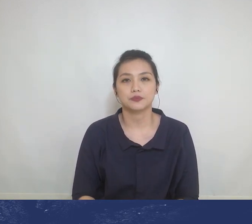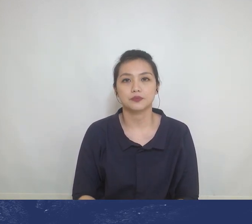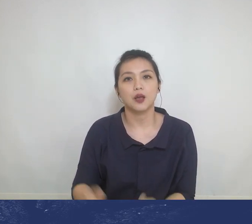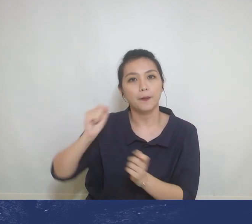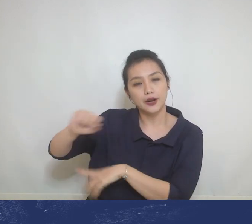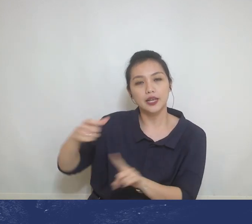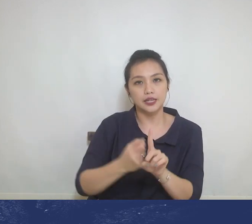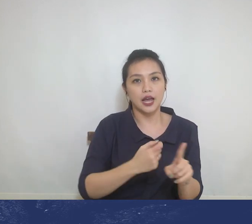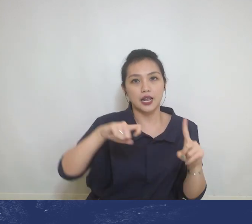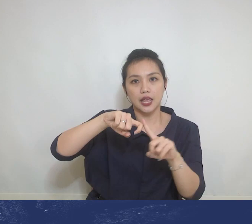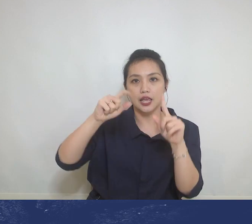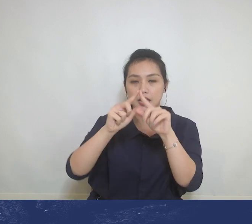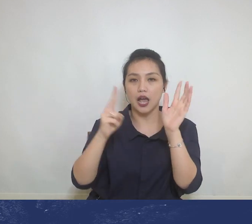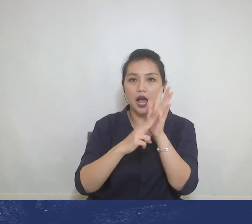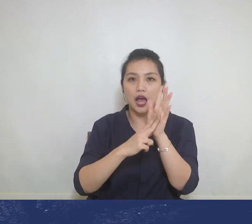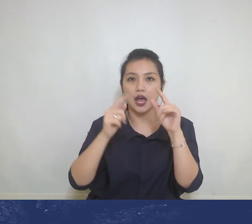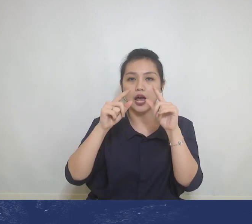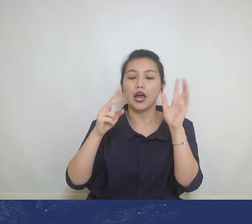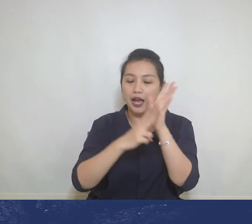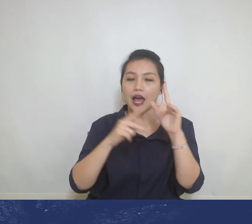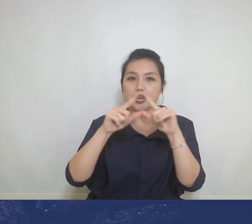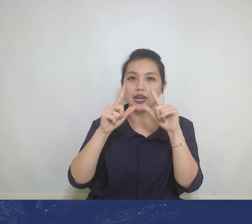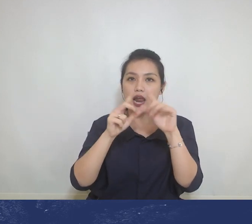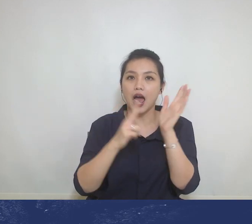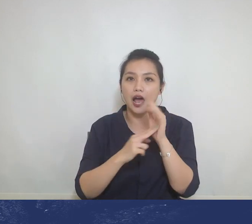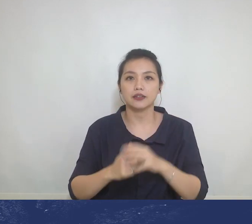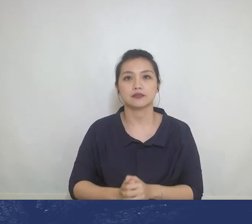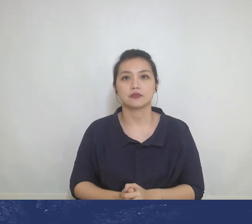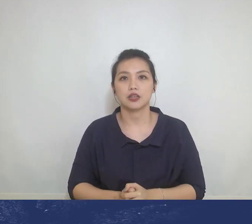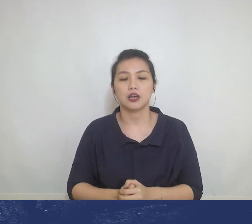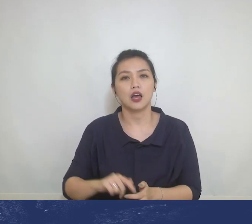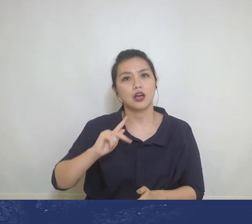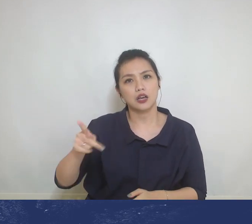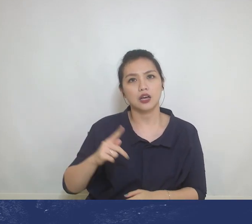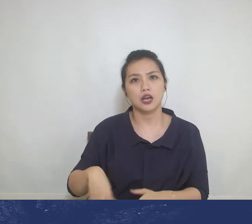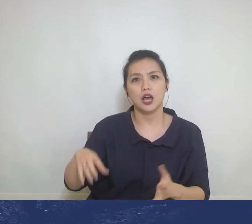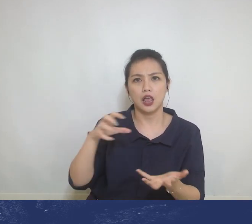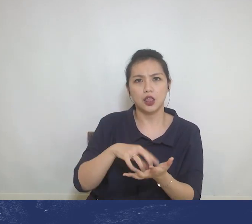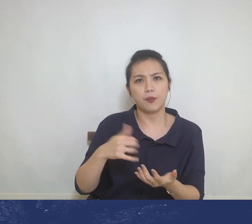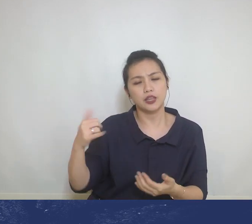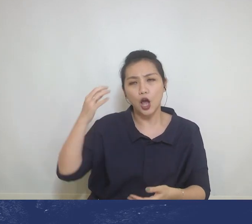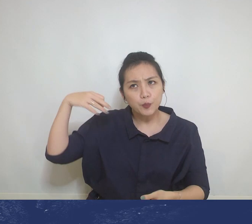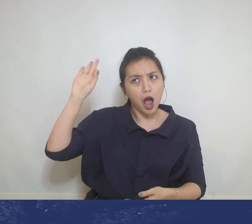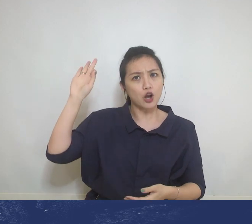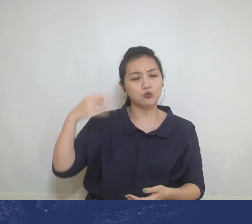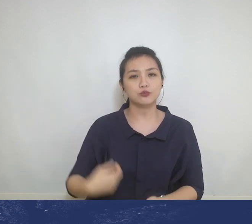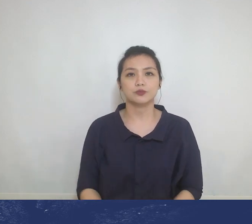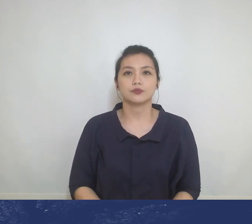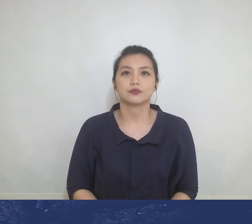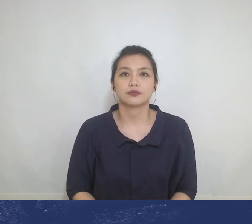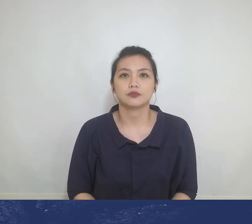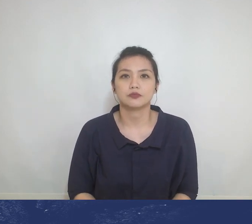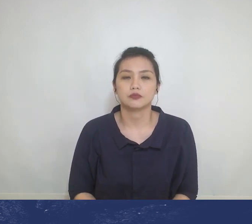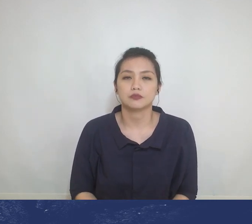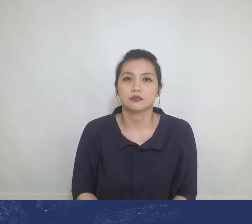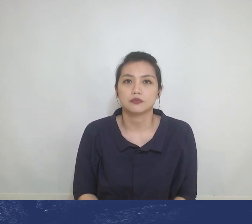dari Kanaan, pergi ke sebuah tempat yang dia sendiri belum pernah kunjungi. Dia pergi ke Haran kayak gitu. Menurut saya